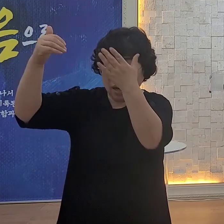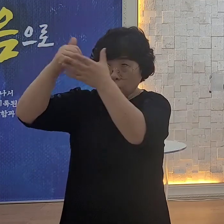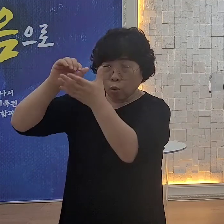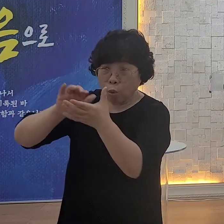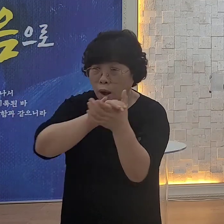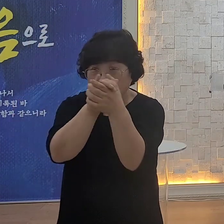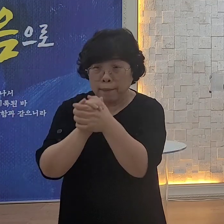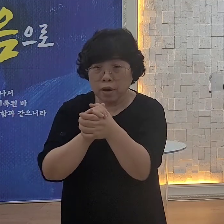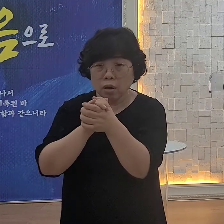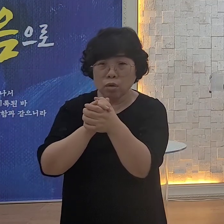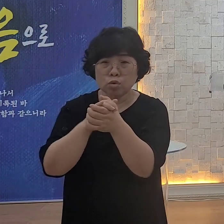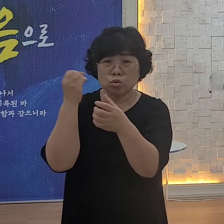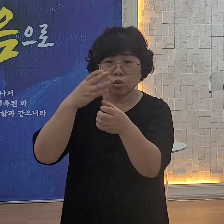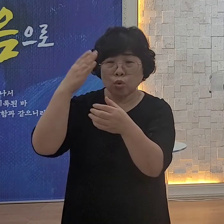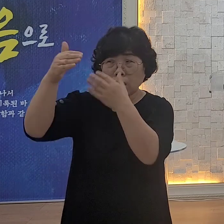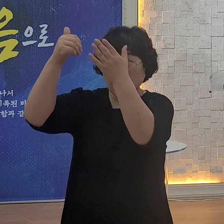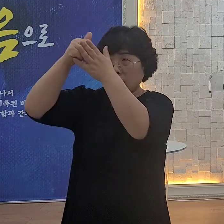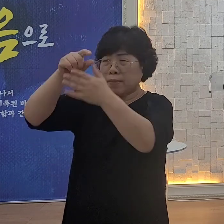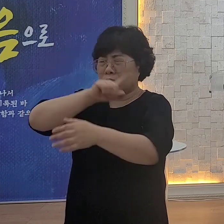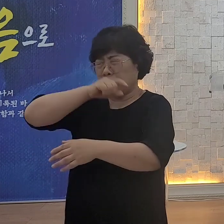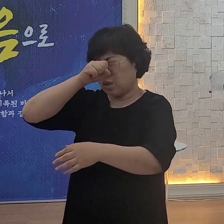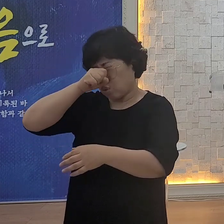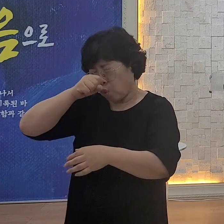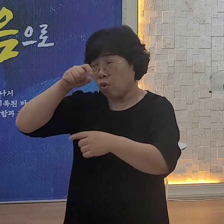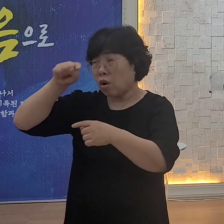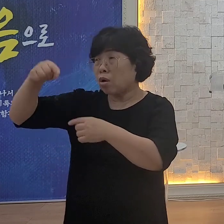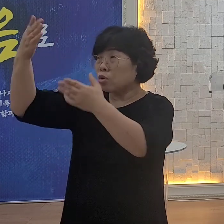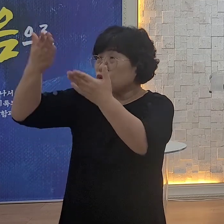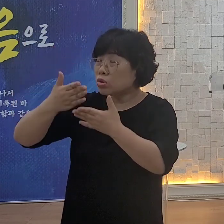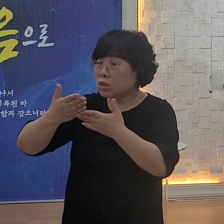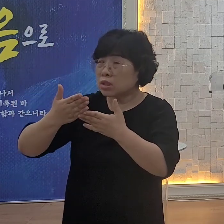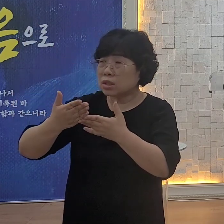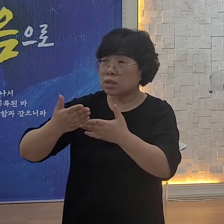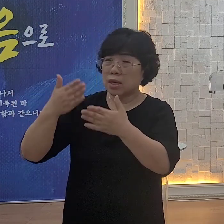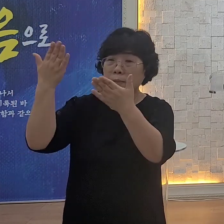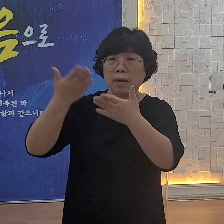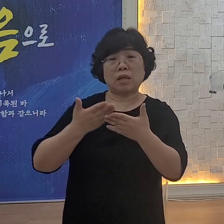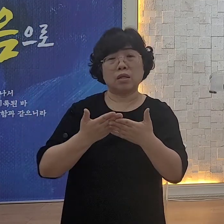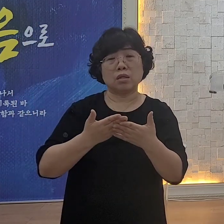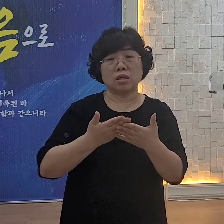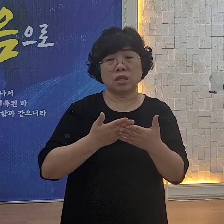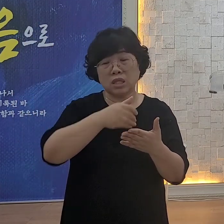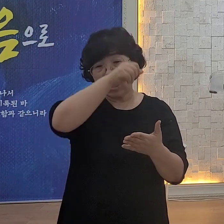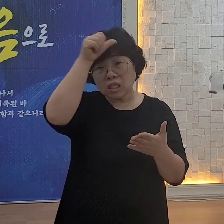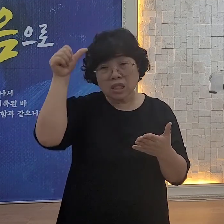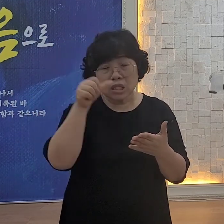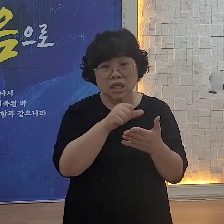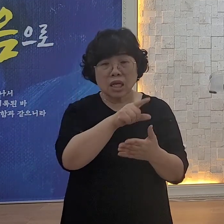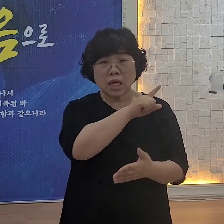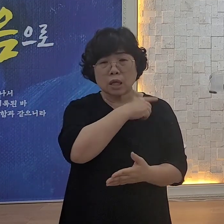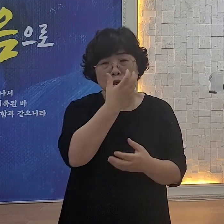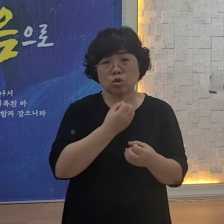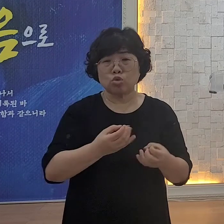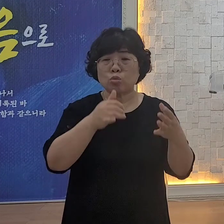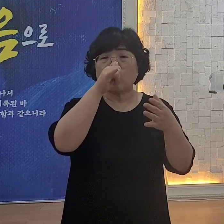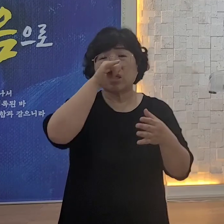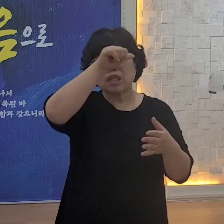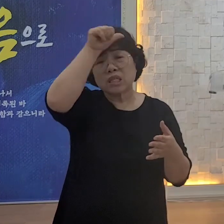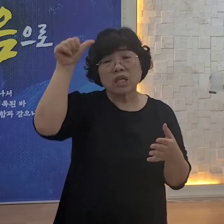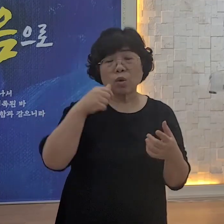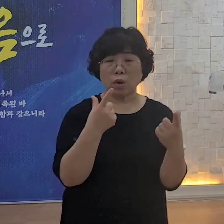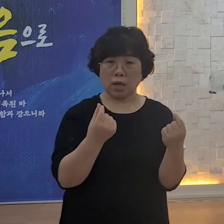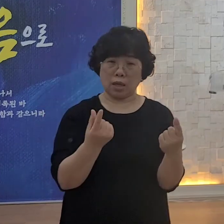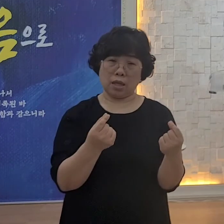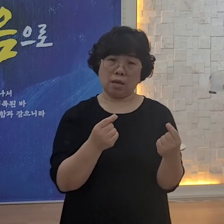주시는 이 하나님의 축복을 받아 누리는 이 땅의 삶, 이게 얼마나 가장 복된 삶인가라는 것을 오늘 바울에게